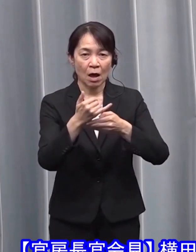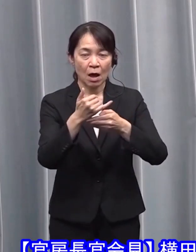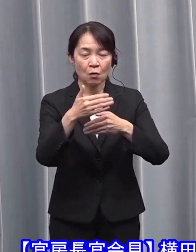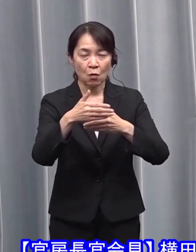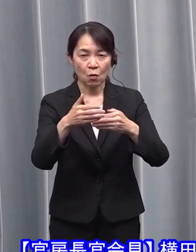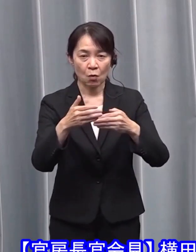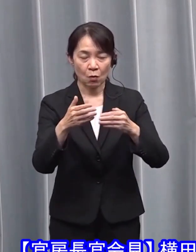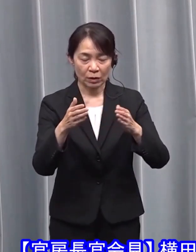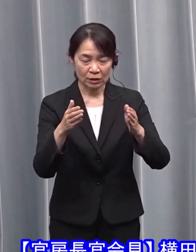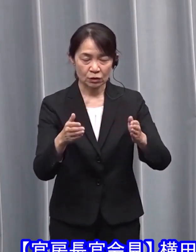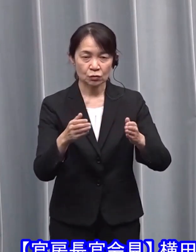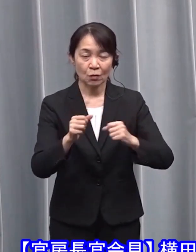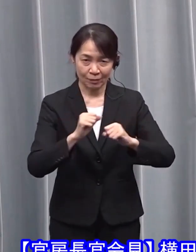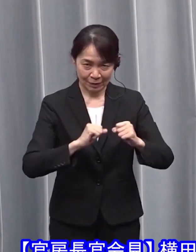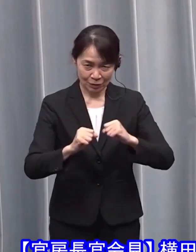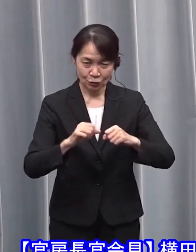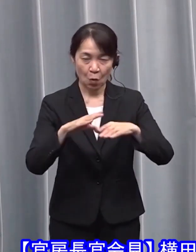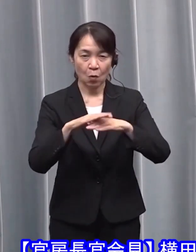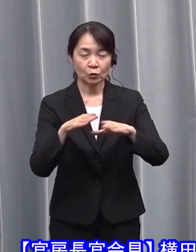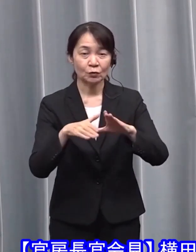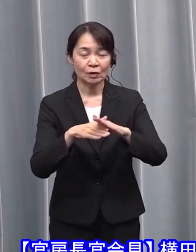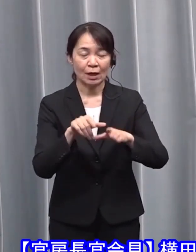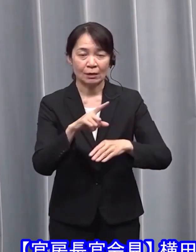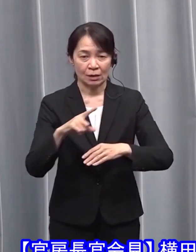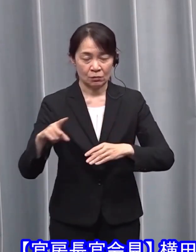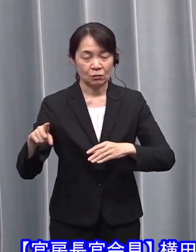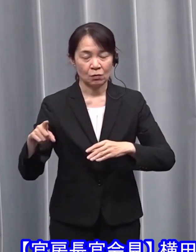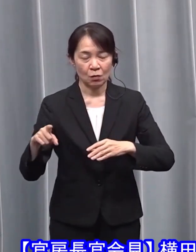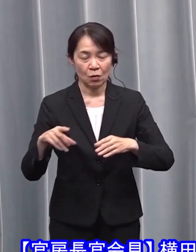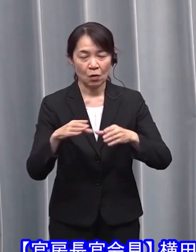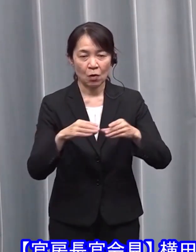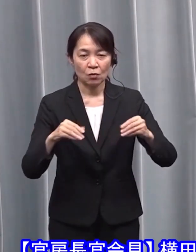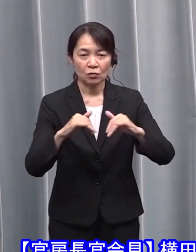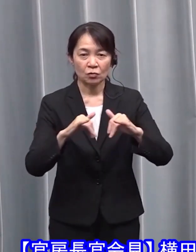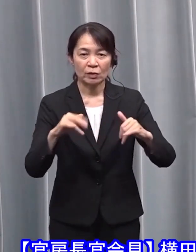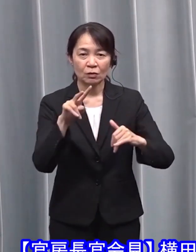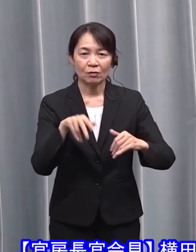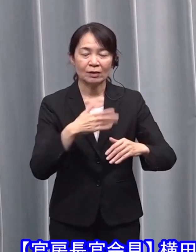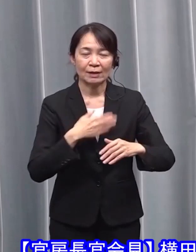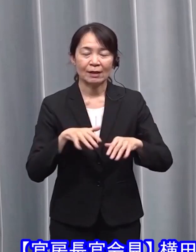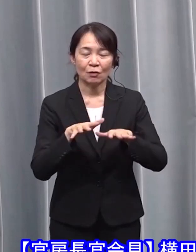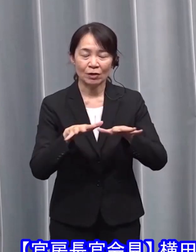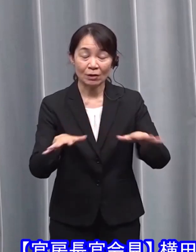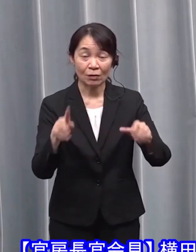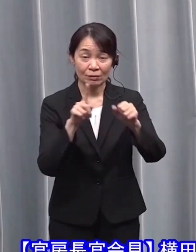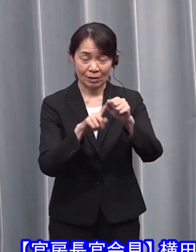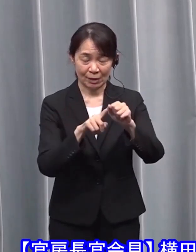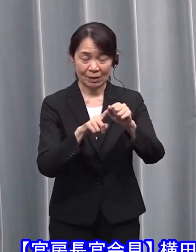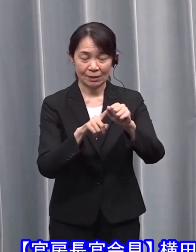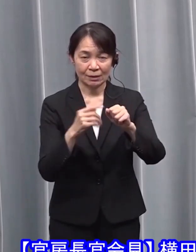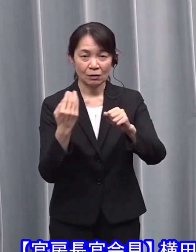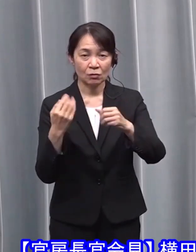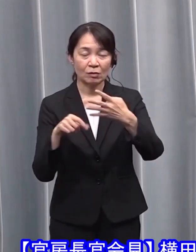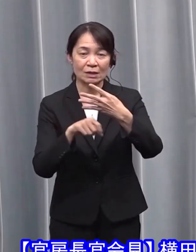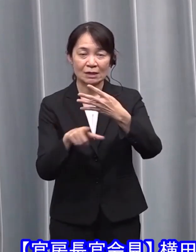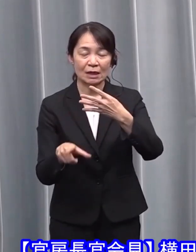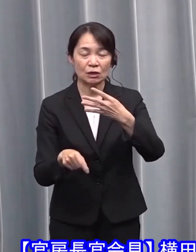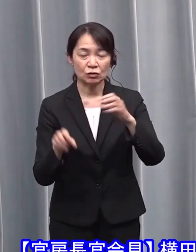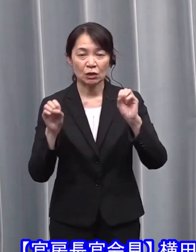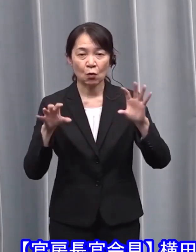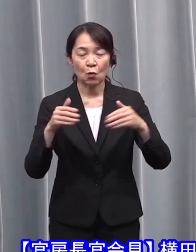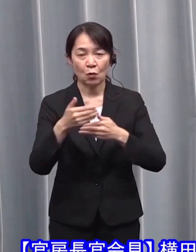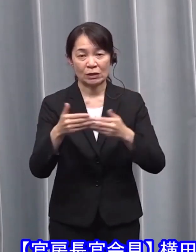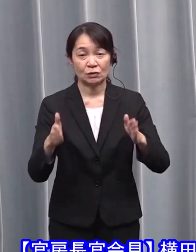活動や皇室の文化などへの国民の理解を広げるため本年4月に広報室を設置するなど